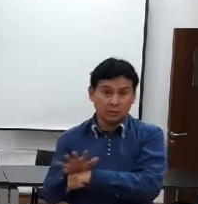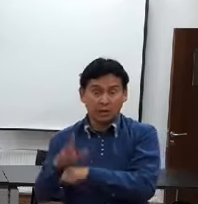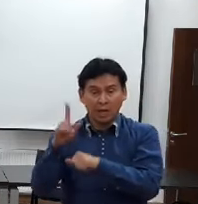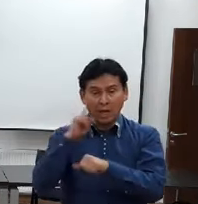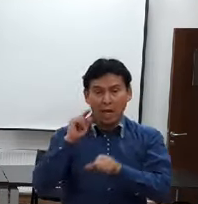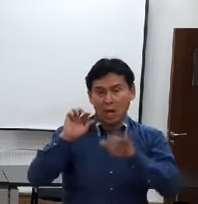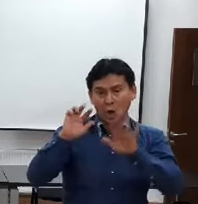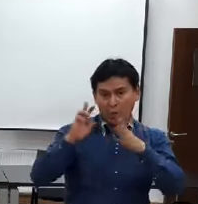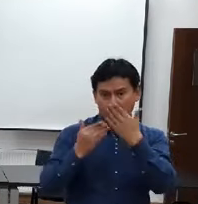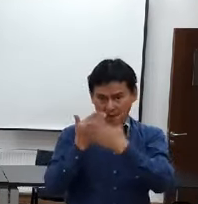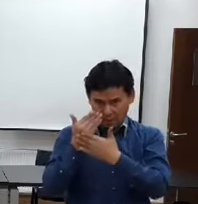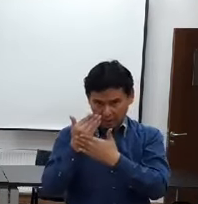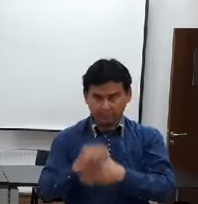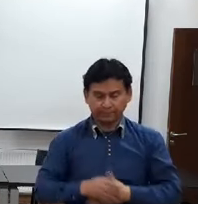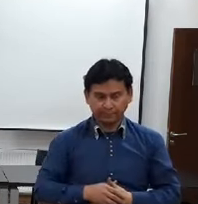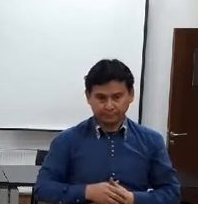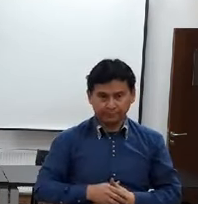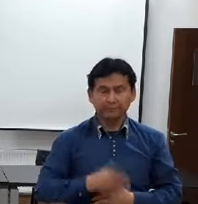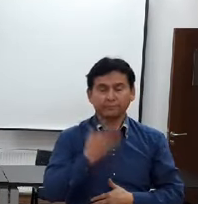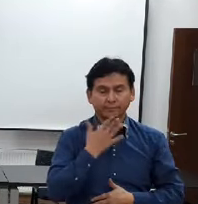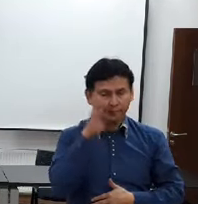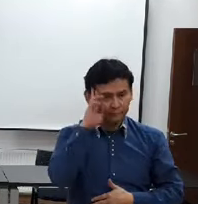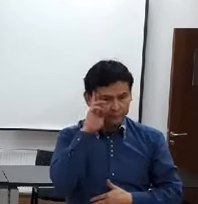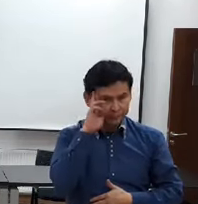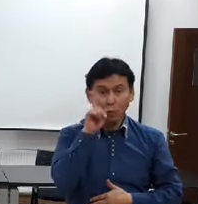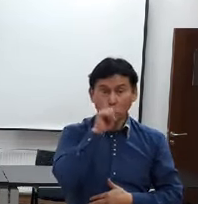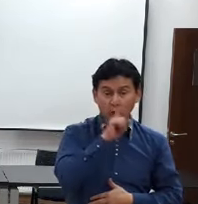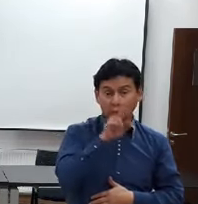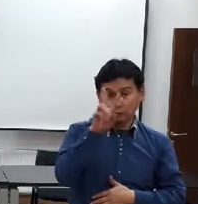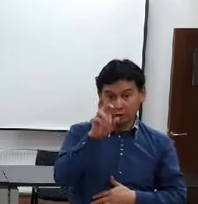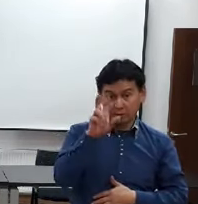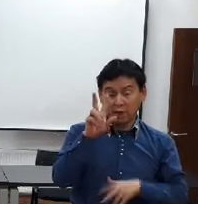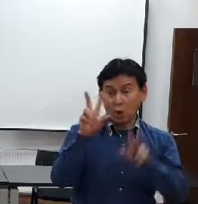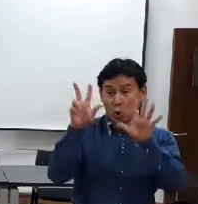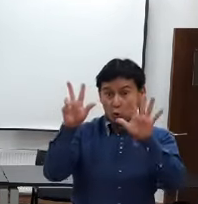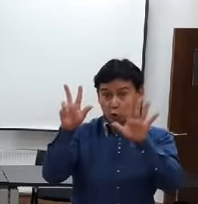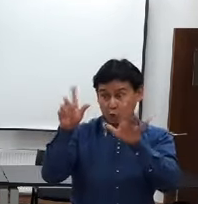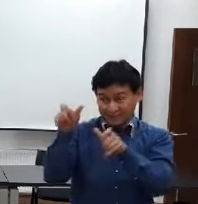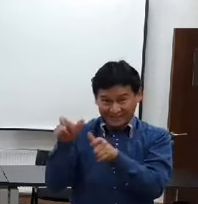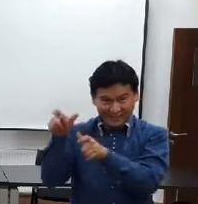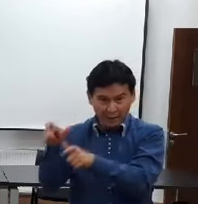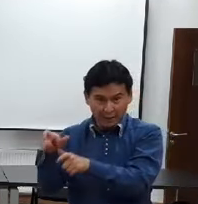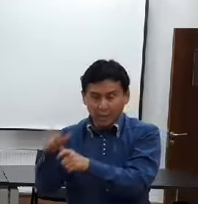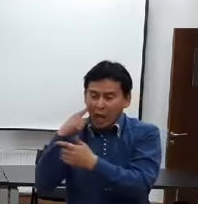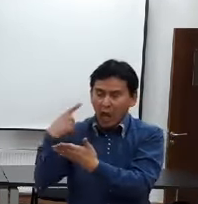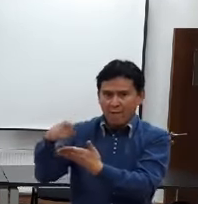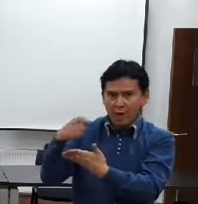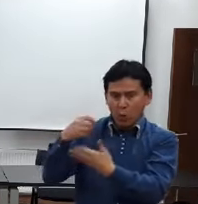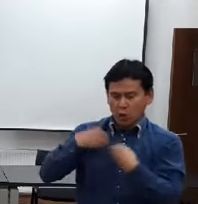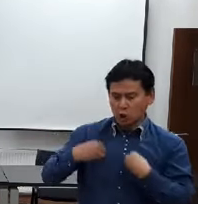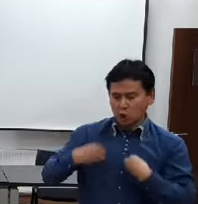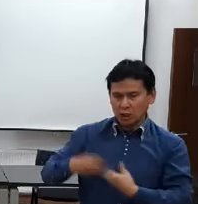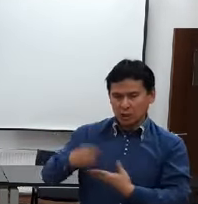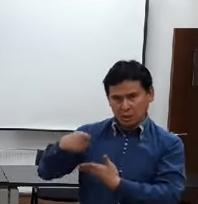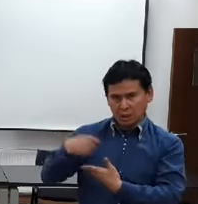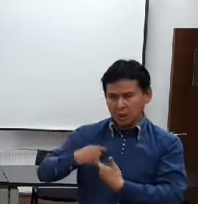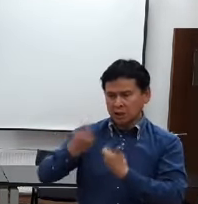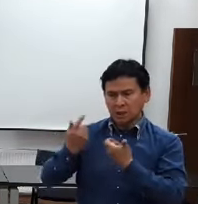las 9 de la mañana. Importante recordar que el último caso, el caso número 8, tras una evaluación médica y tras